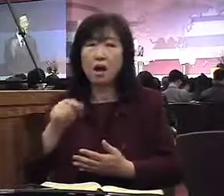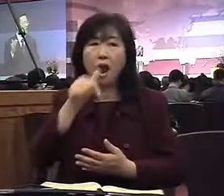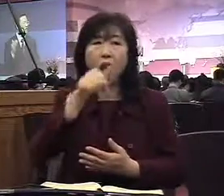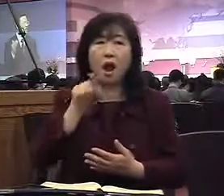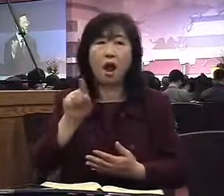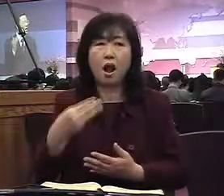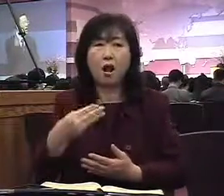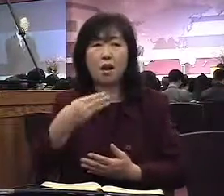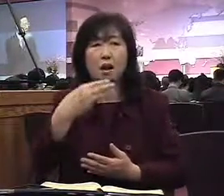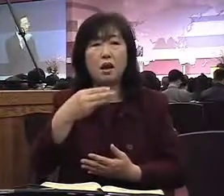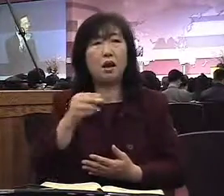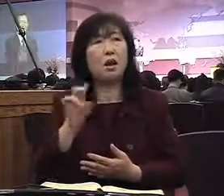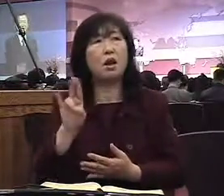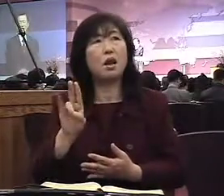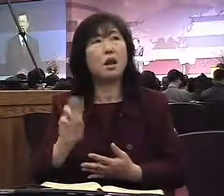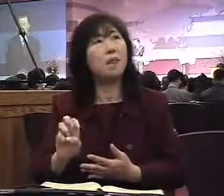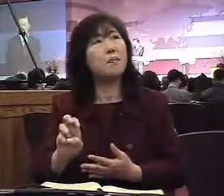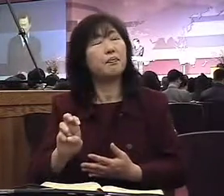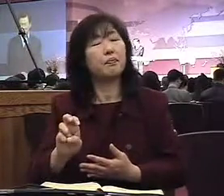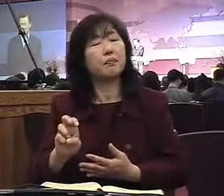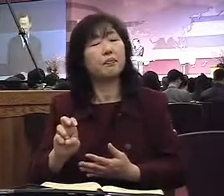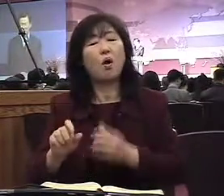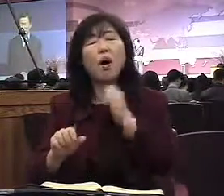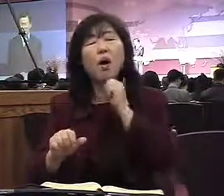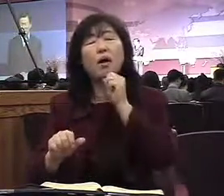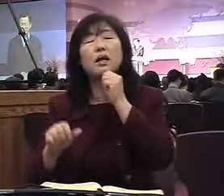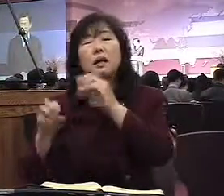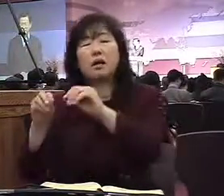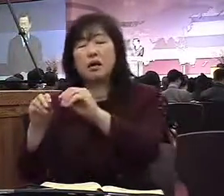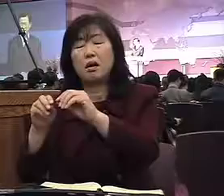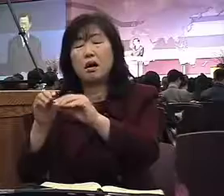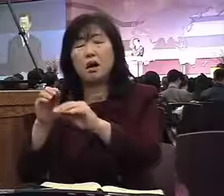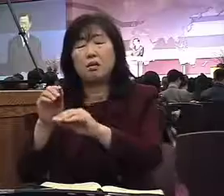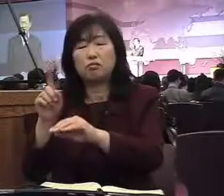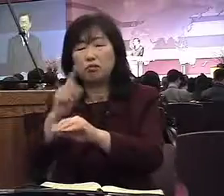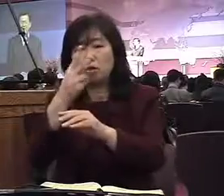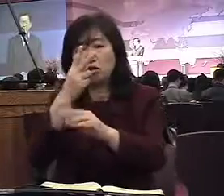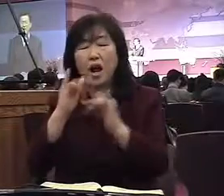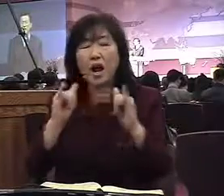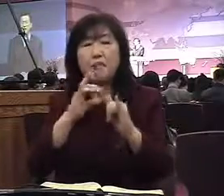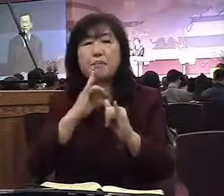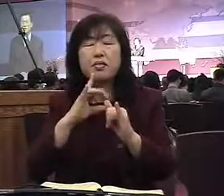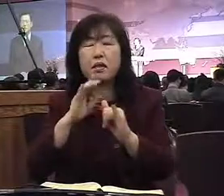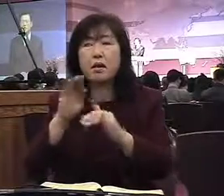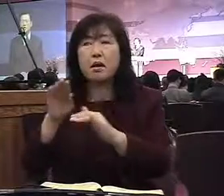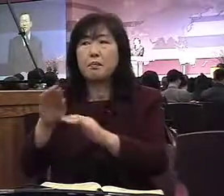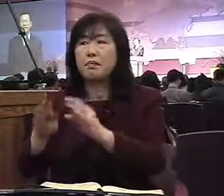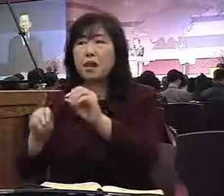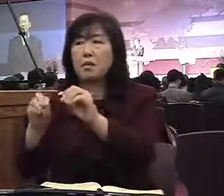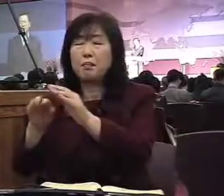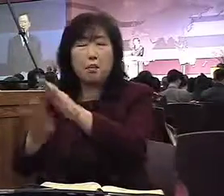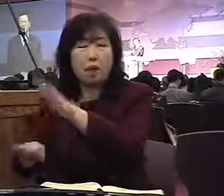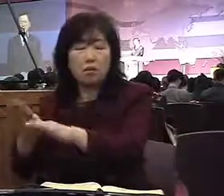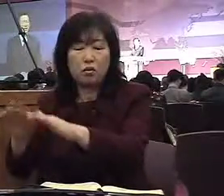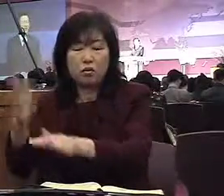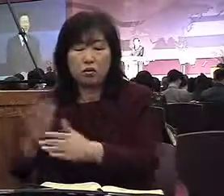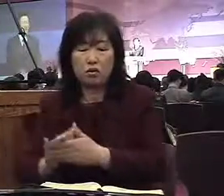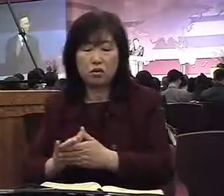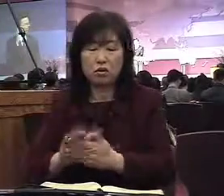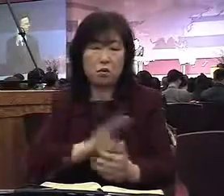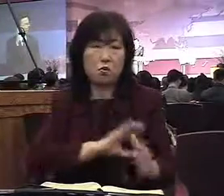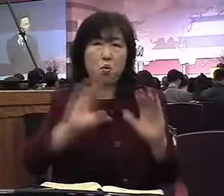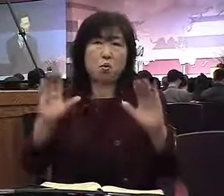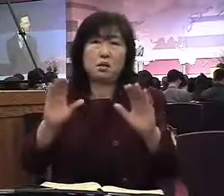여호수아와 갈렙 외에는 아무도 가나안 땅을 가보지 못했습니다. 그래서 모세가 신명기 8장에도 보면